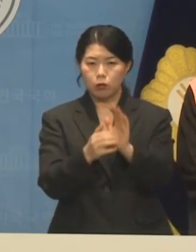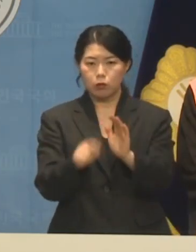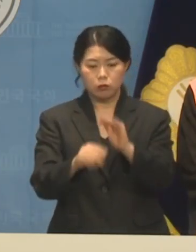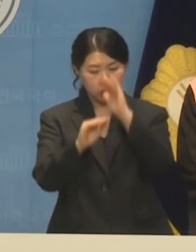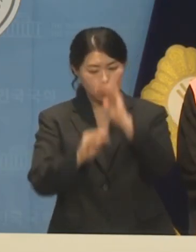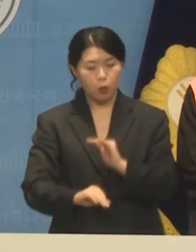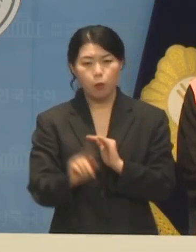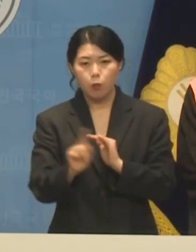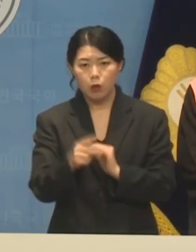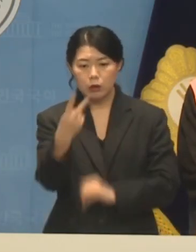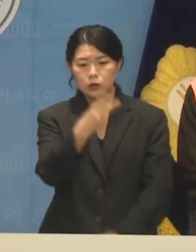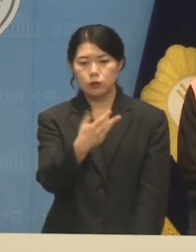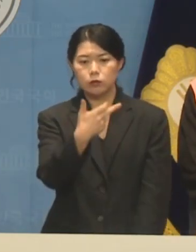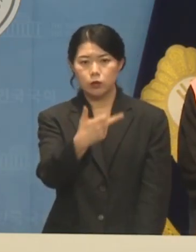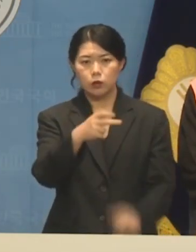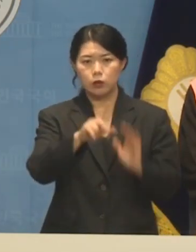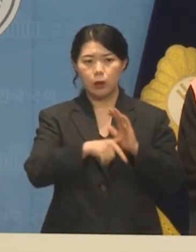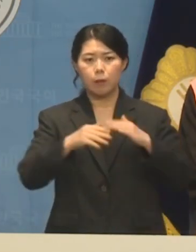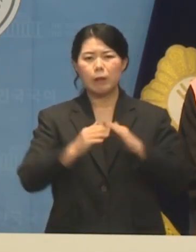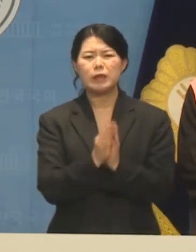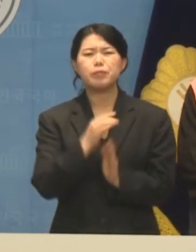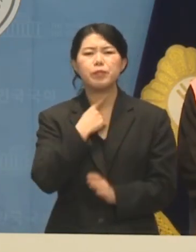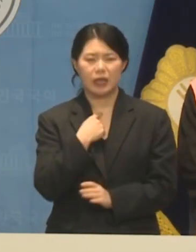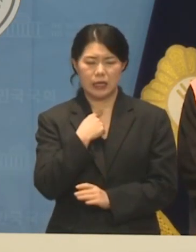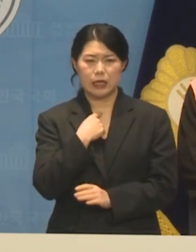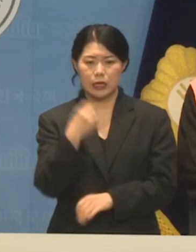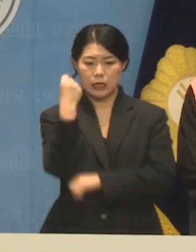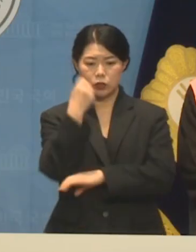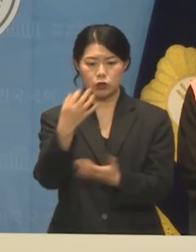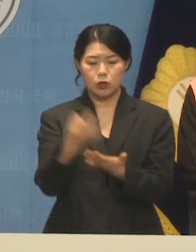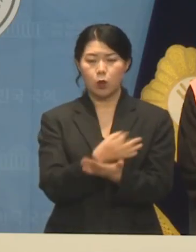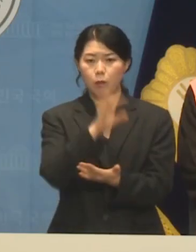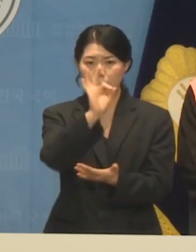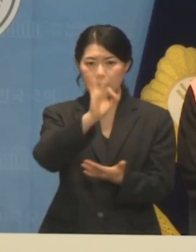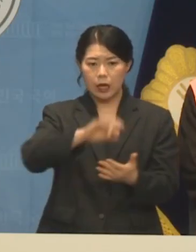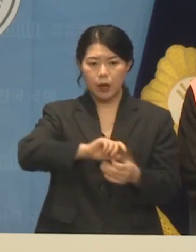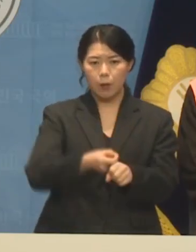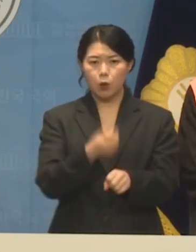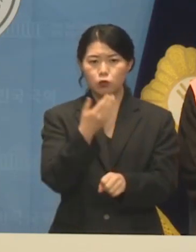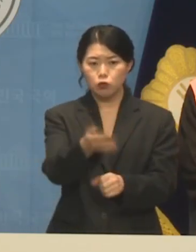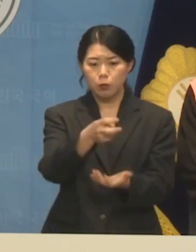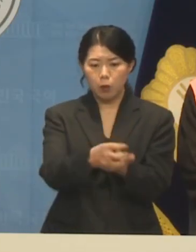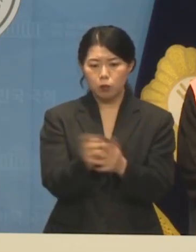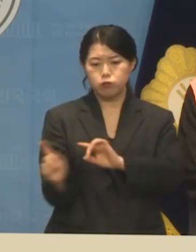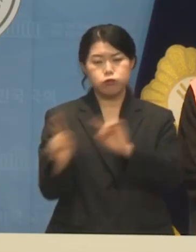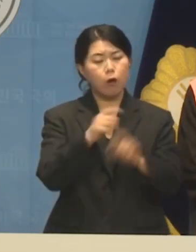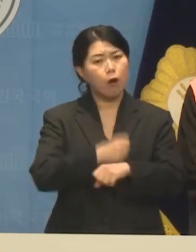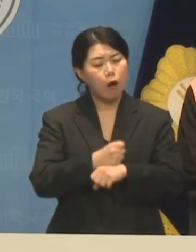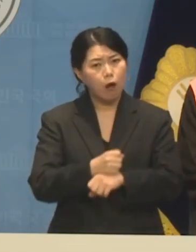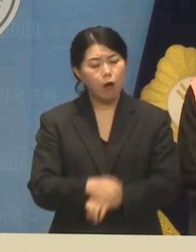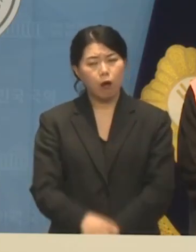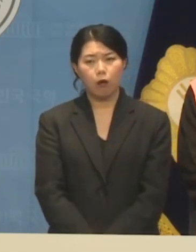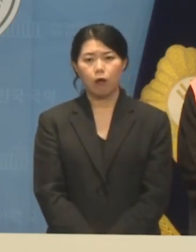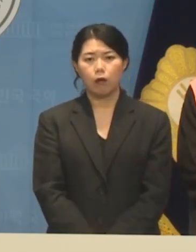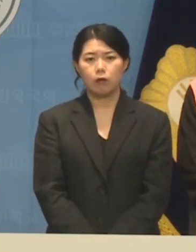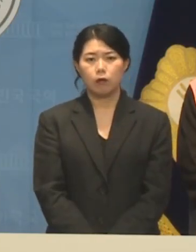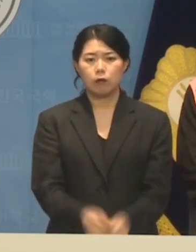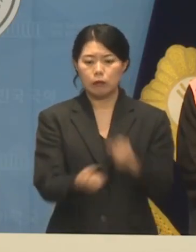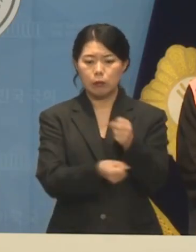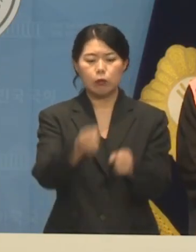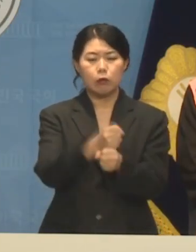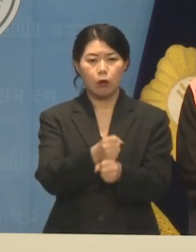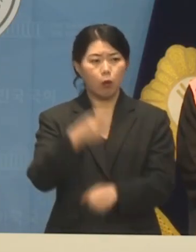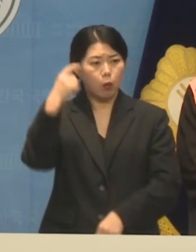내용은 2017년도에 폐지됐던 기준인건비 페널티 제도를 부활하는 것이죠. 기존